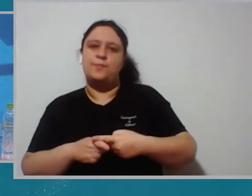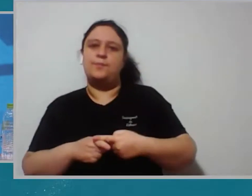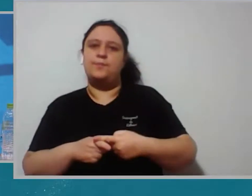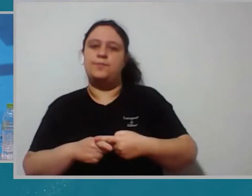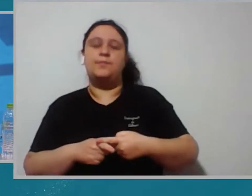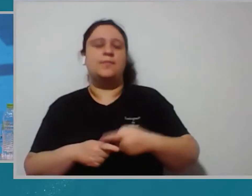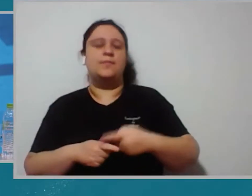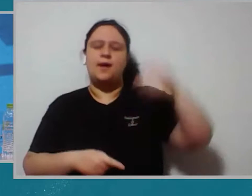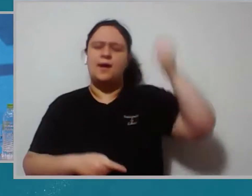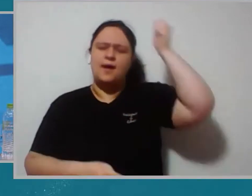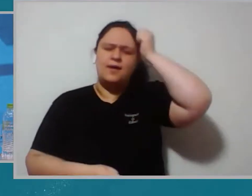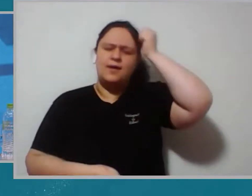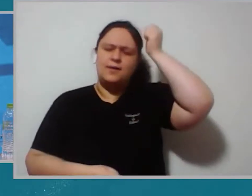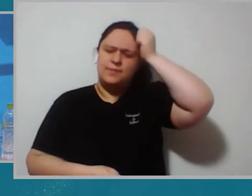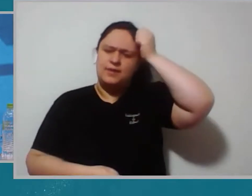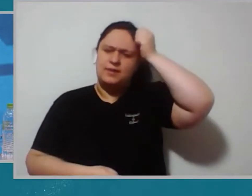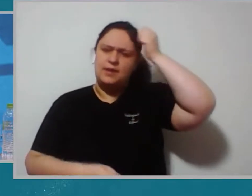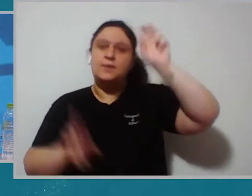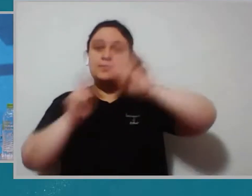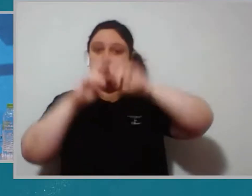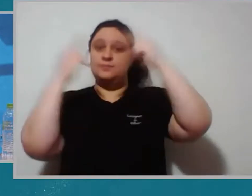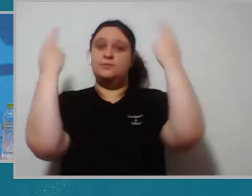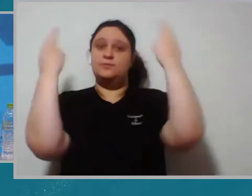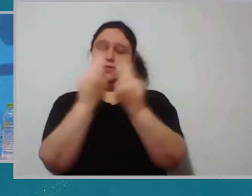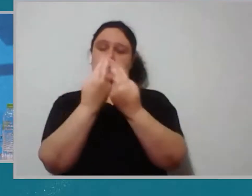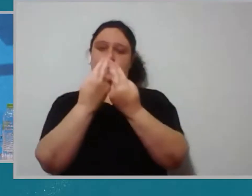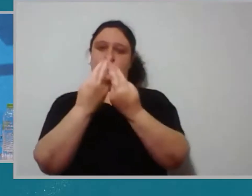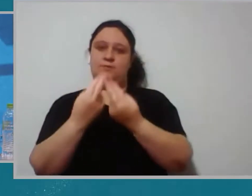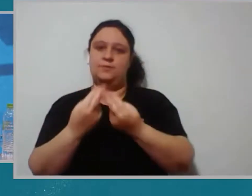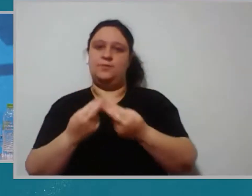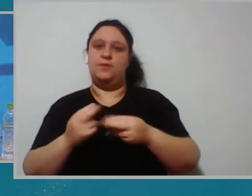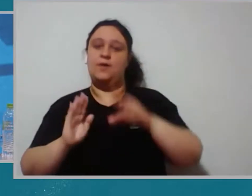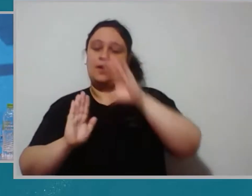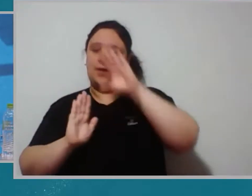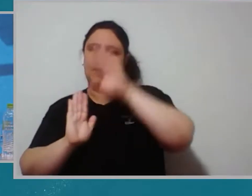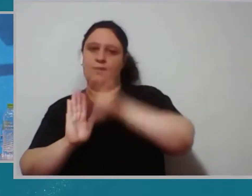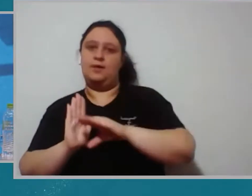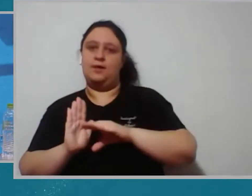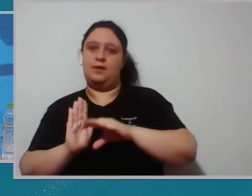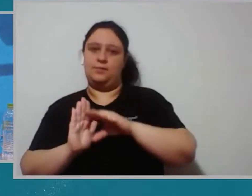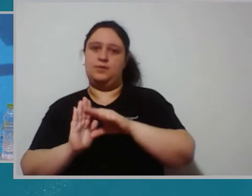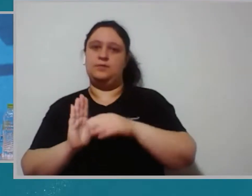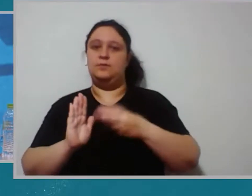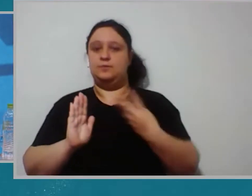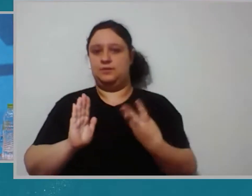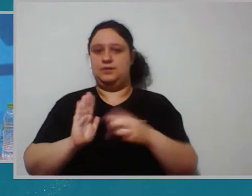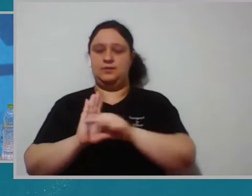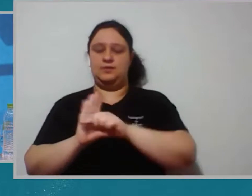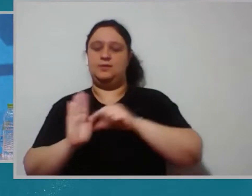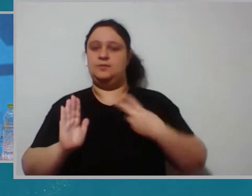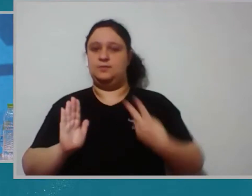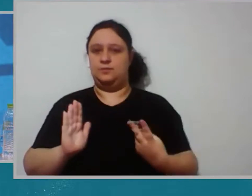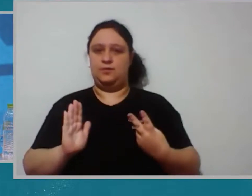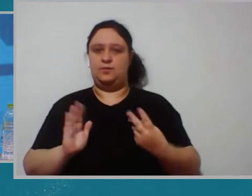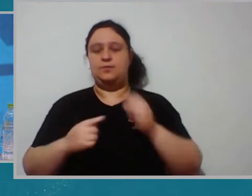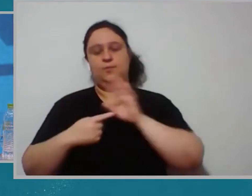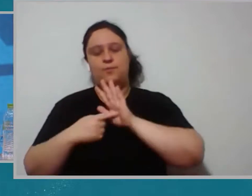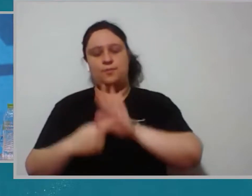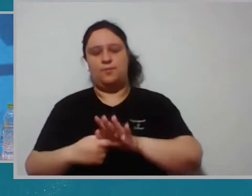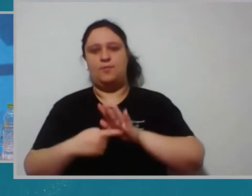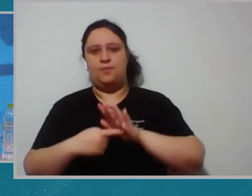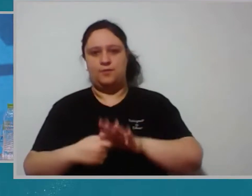Nós lemos o versículo, capítulo 3, versículo 2, que diz assim: Arrependei-vos, porque